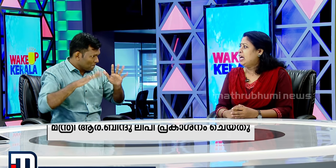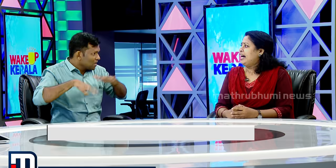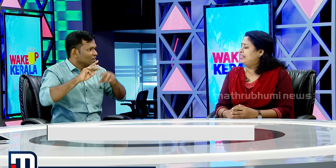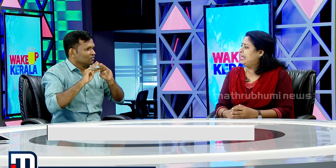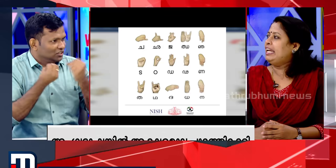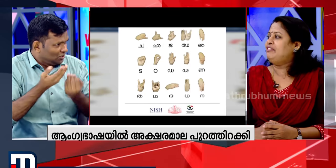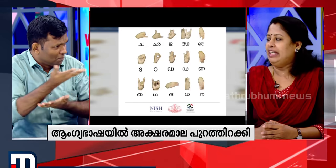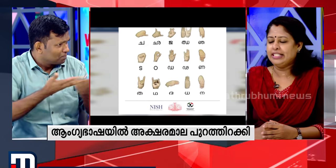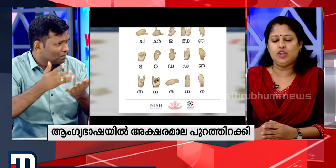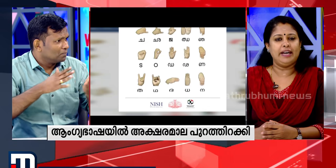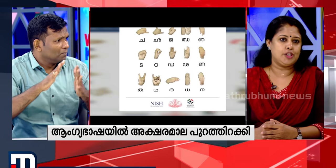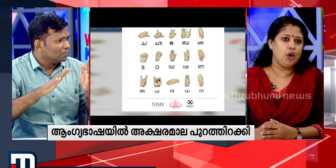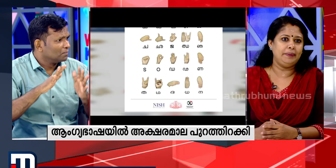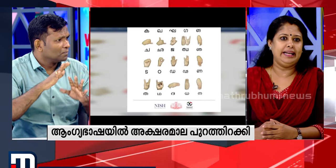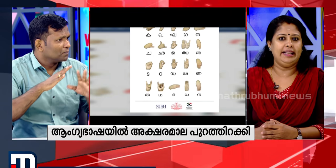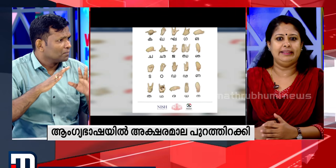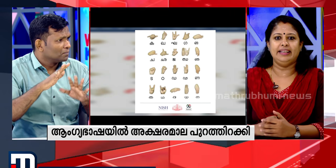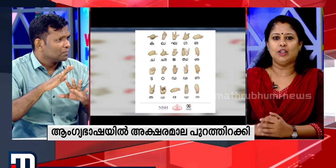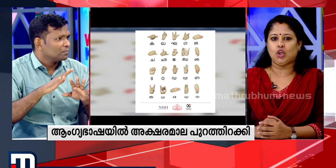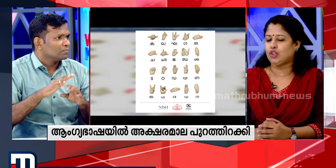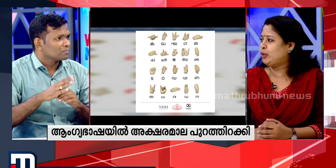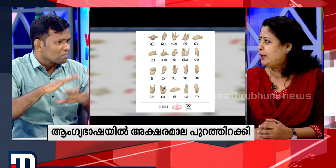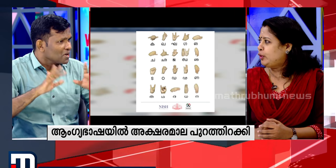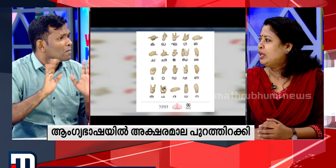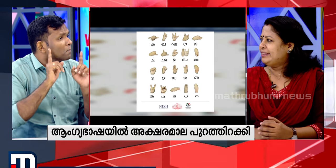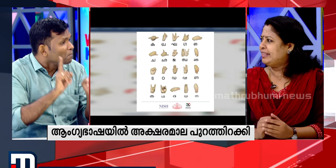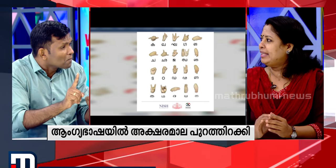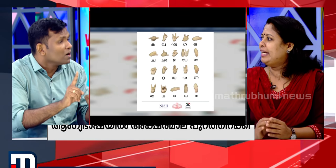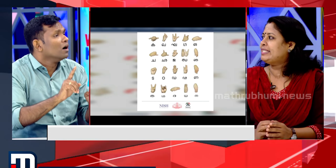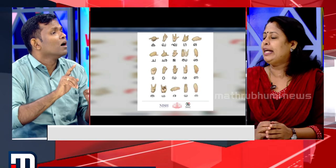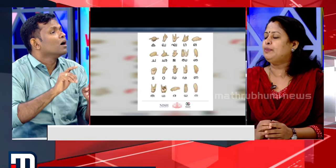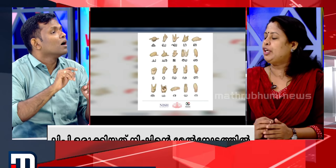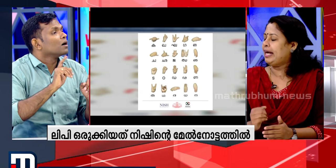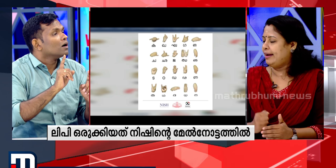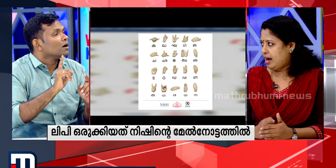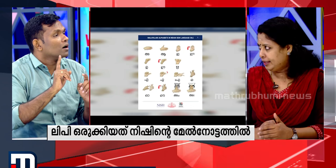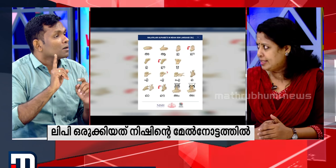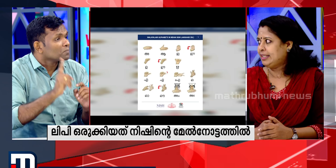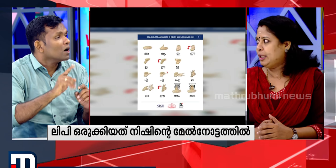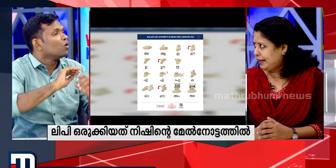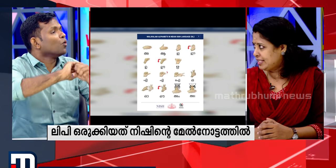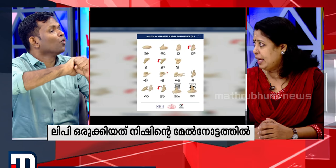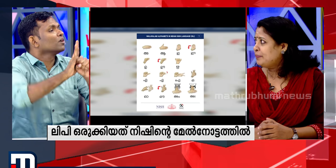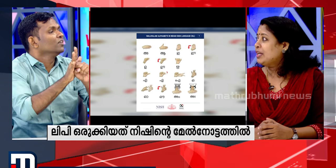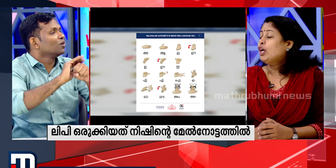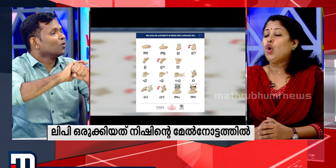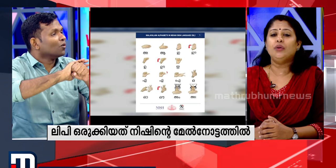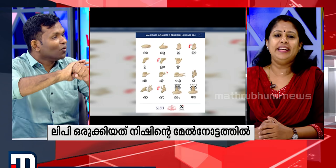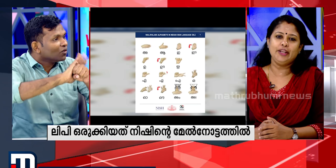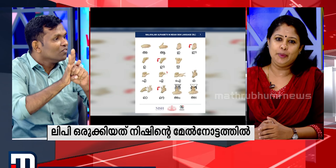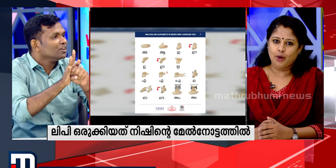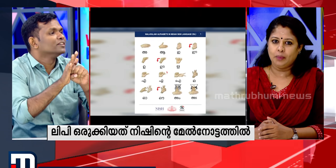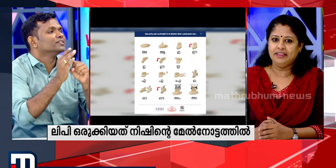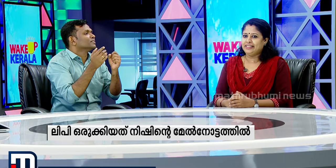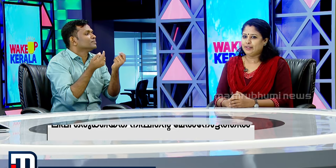കാണിച്ച് അവരെല്ലാം വിളിച്ച് ഒരു വർക്ക്ഷോപ്പ് നടത്തി ഇത് കുറച്ചും കൂടെ ഒരു നന്നായിട്ട് ചെയ്യണം എന്നൊക്കെയാണ് ആഗ്രഹിച്ചിരുന്നത്. പക്ഷേ